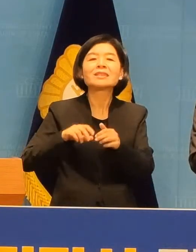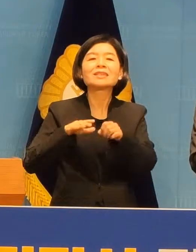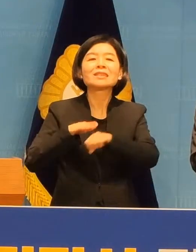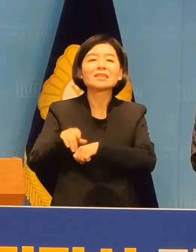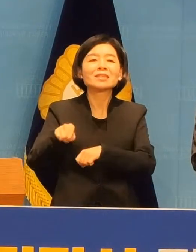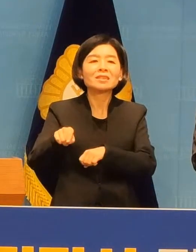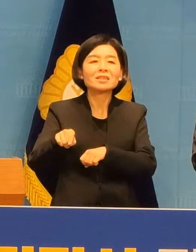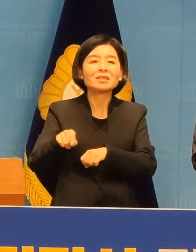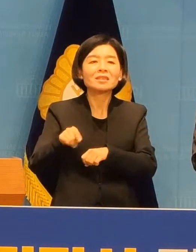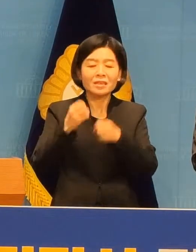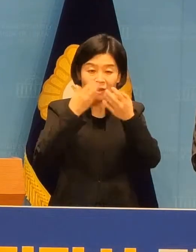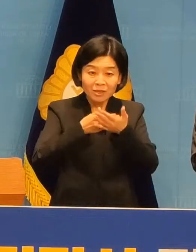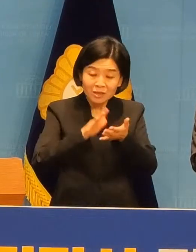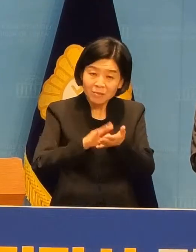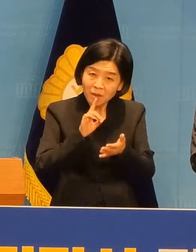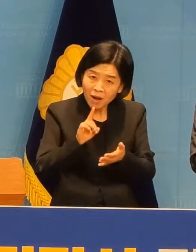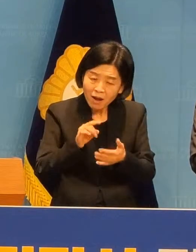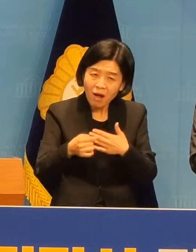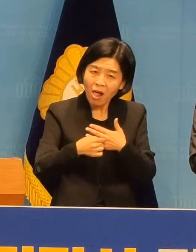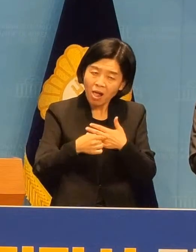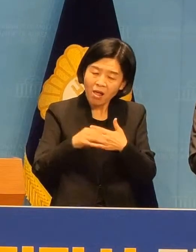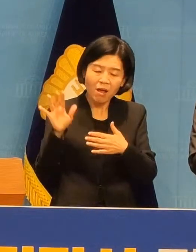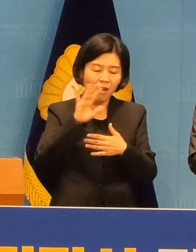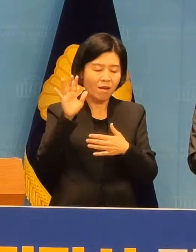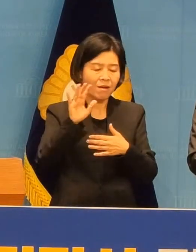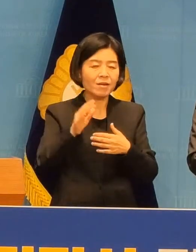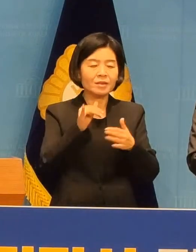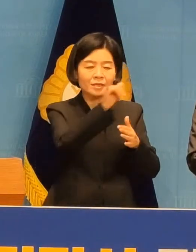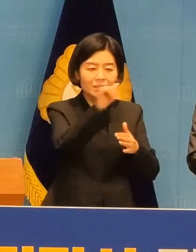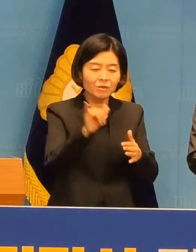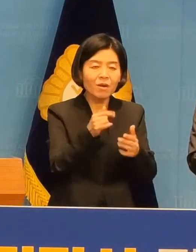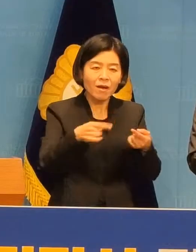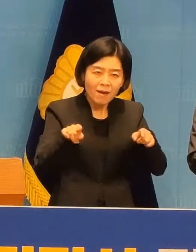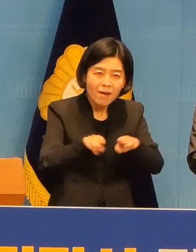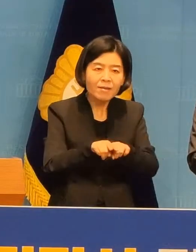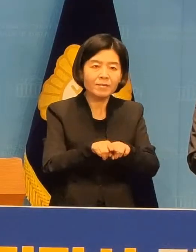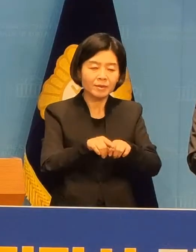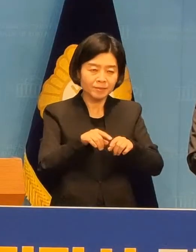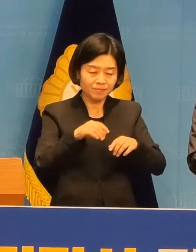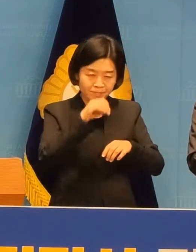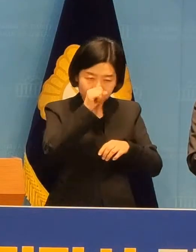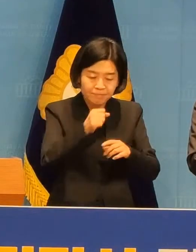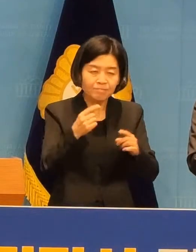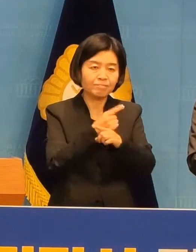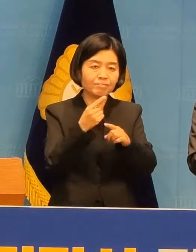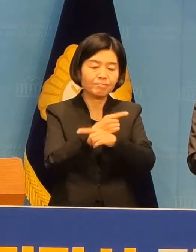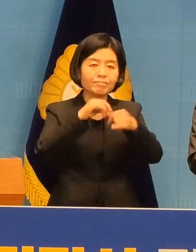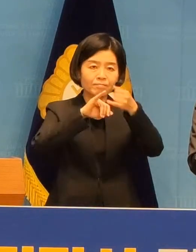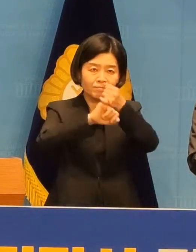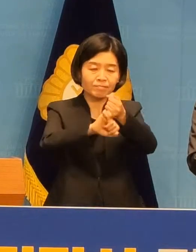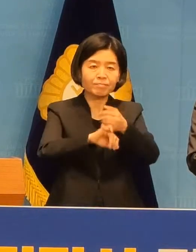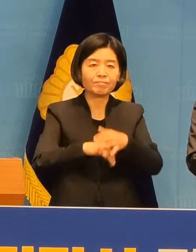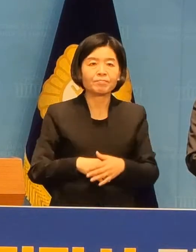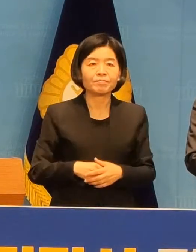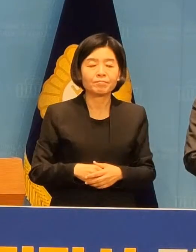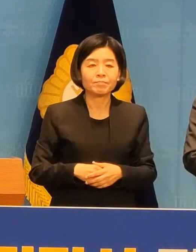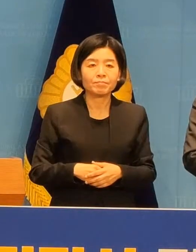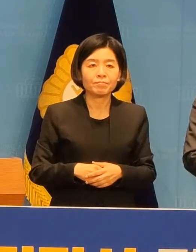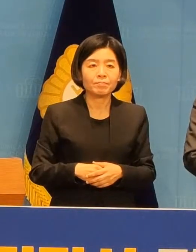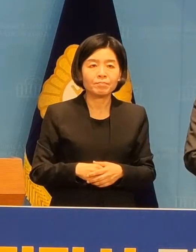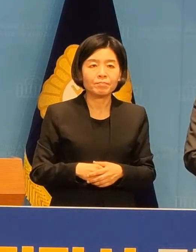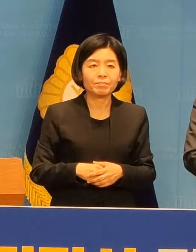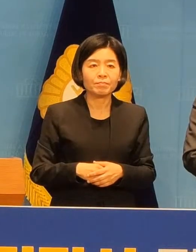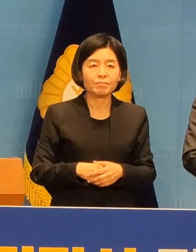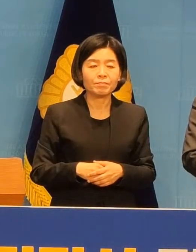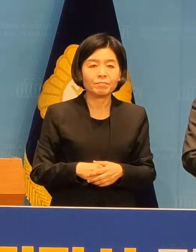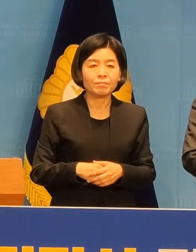맞서 을지로위원회는 을과 함께 바꿔 나가겠습니다. 그럼